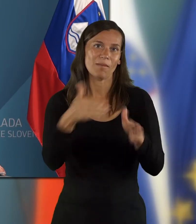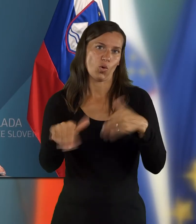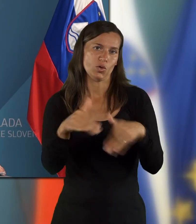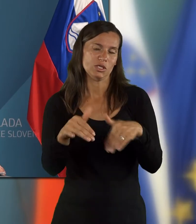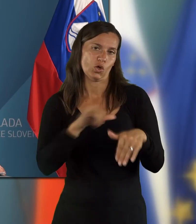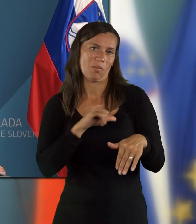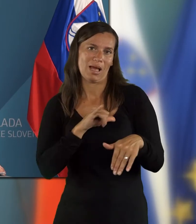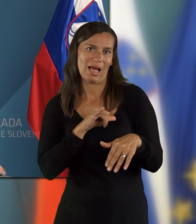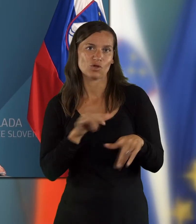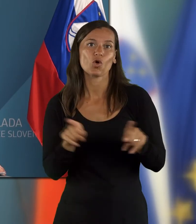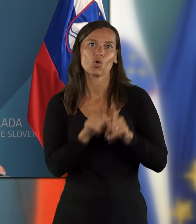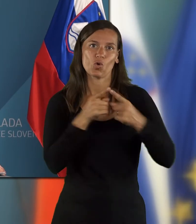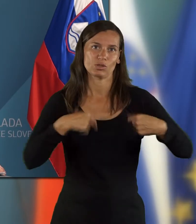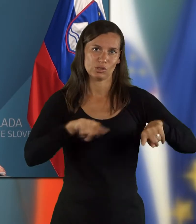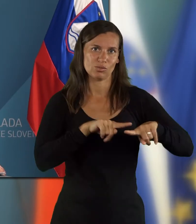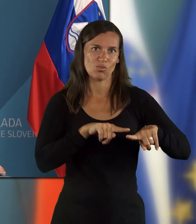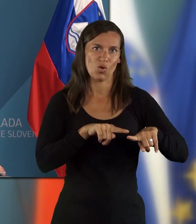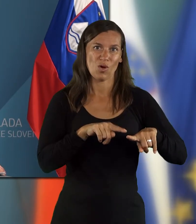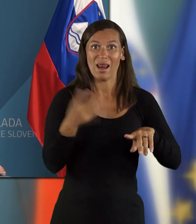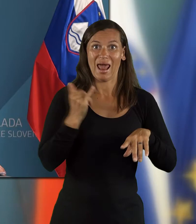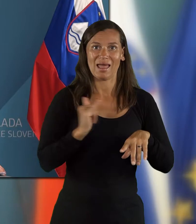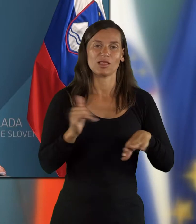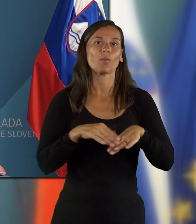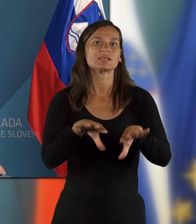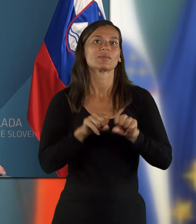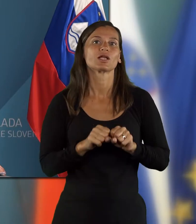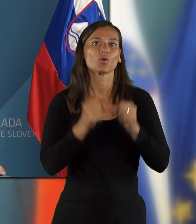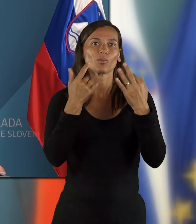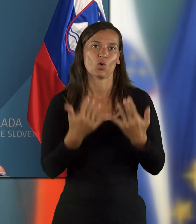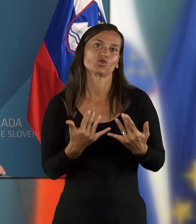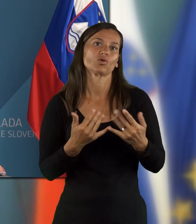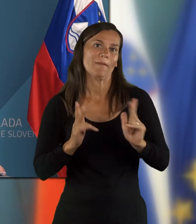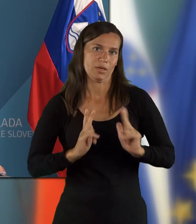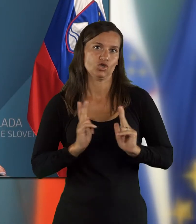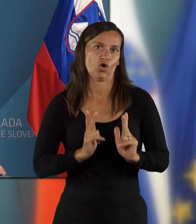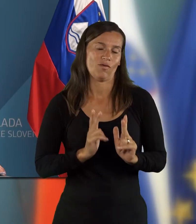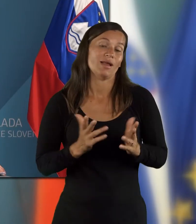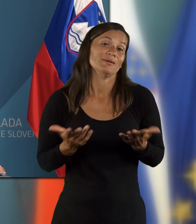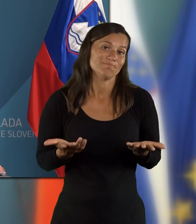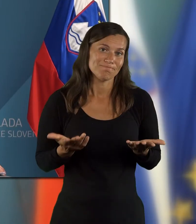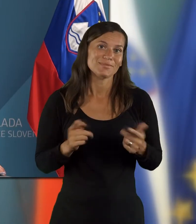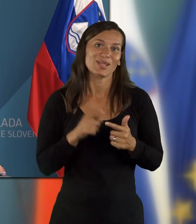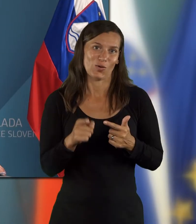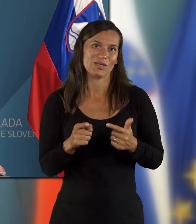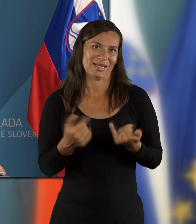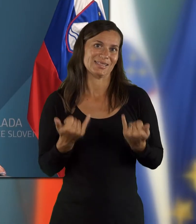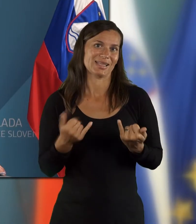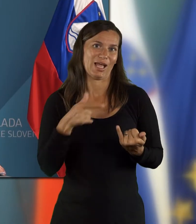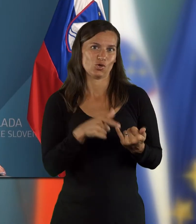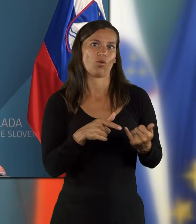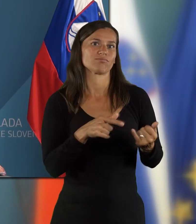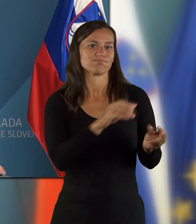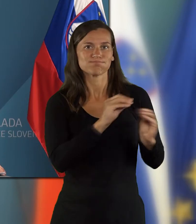v pokojninsko blagajno, kot smo še lani ob sprejetju proračuna pričakovali, tako da